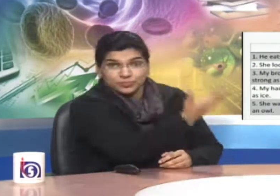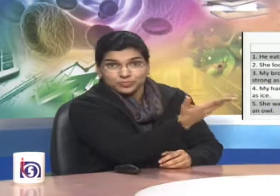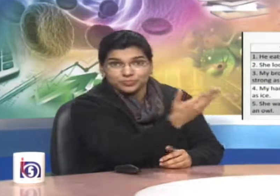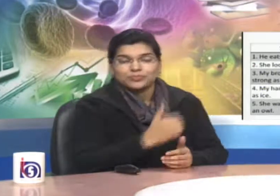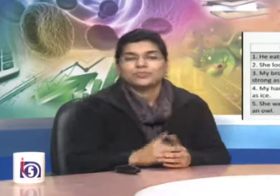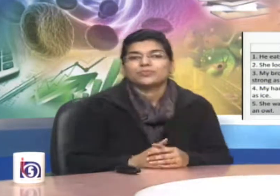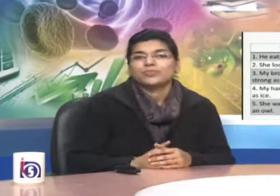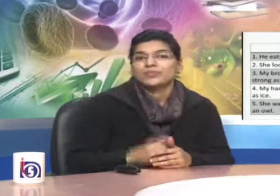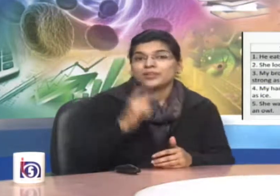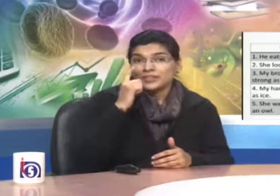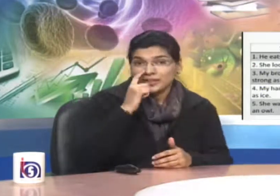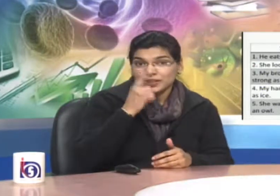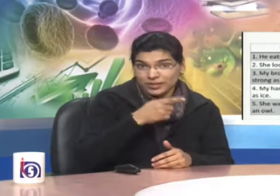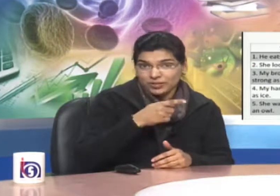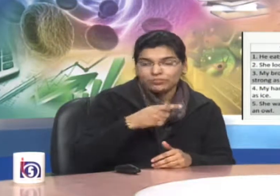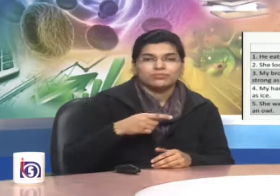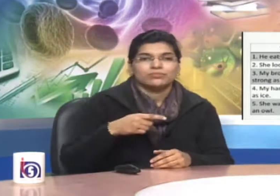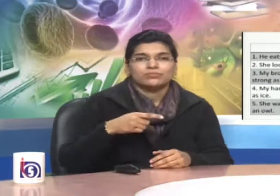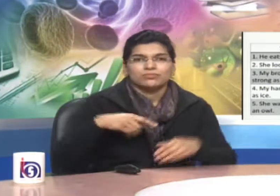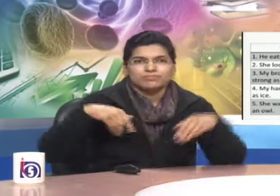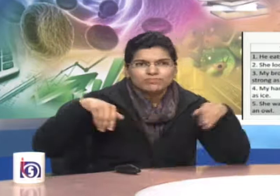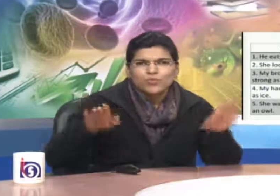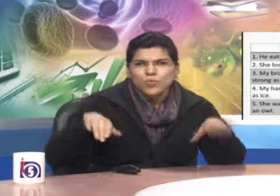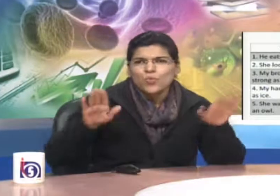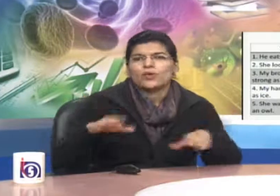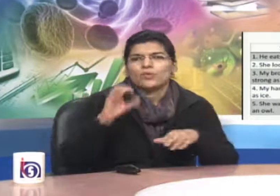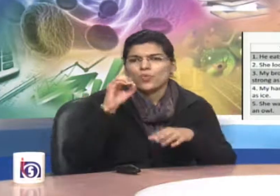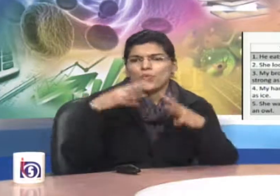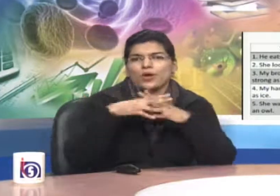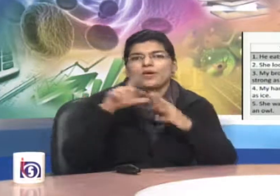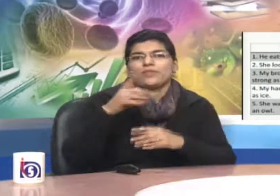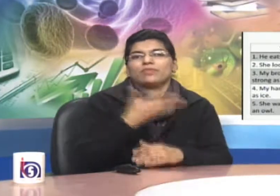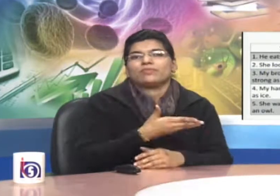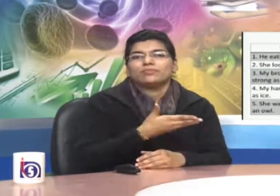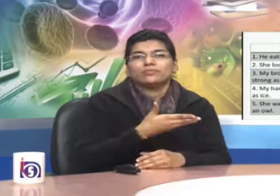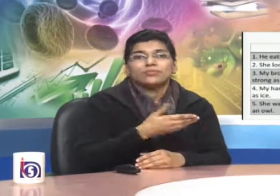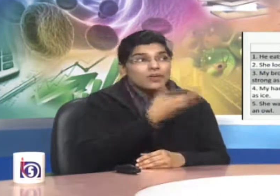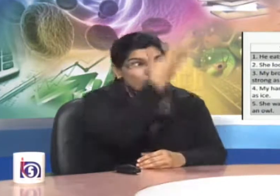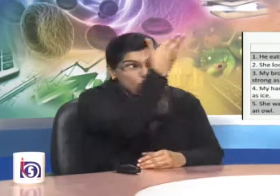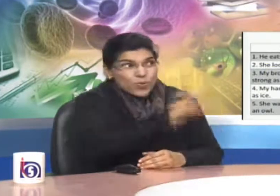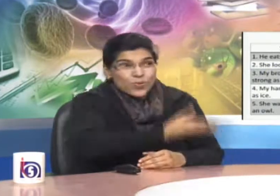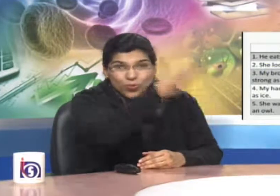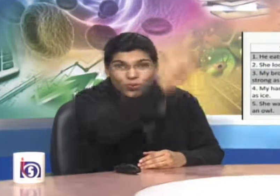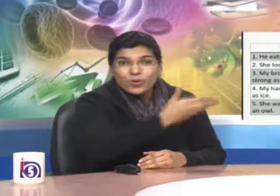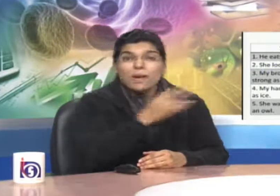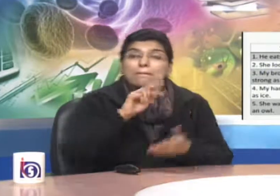On the other hand, it is she was an owl.